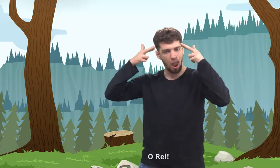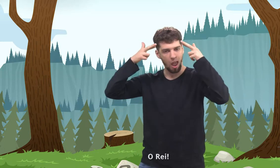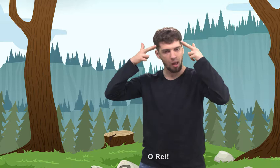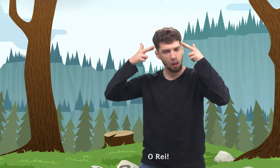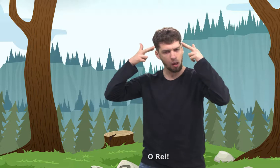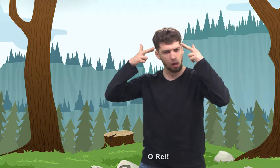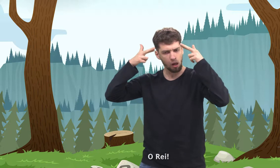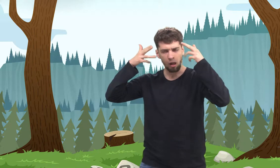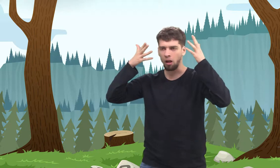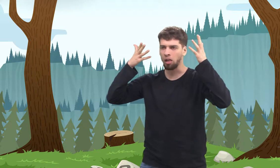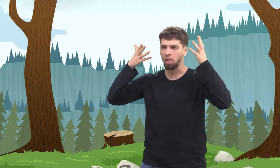rei